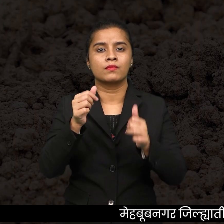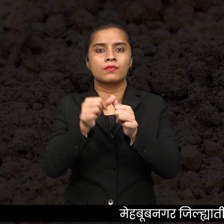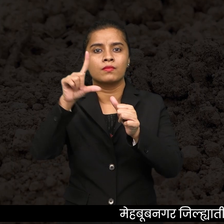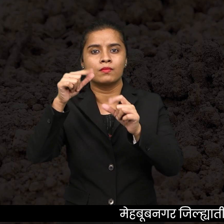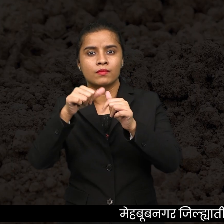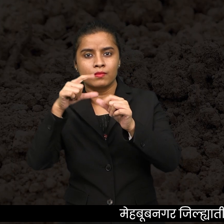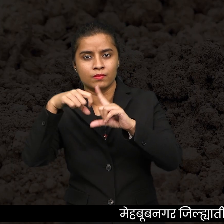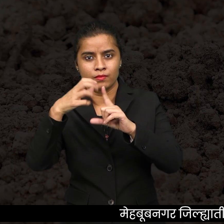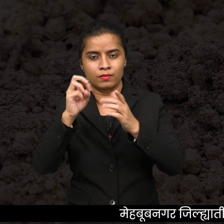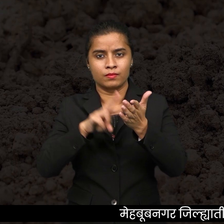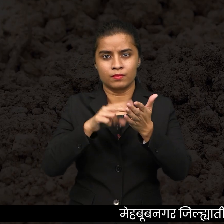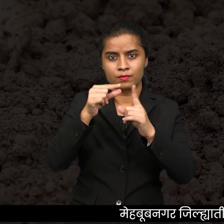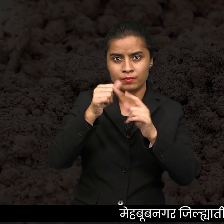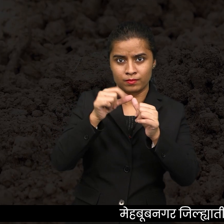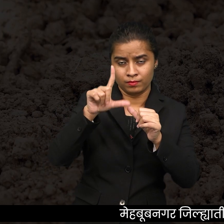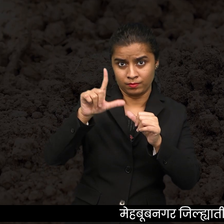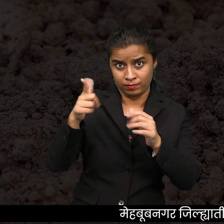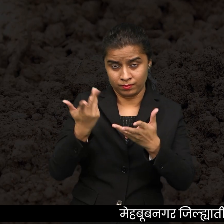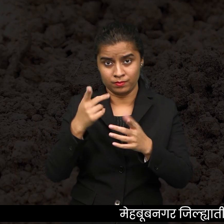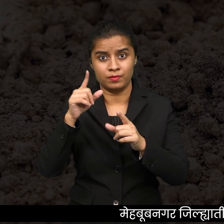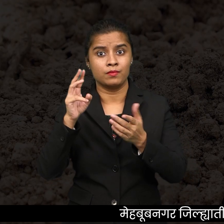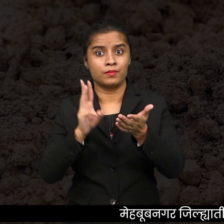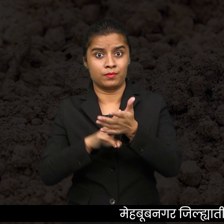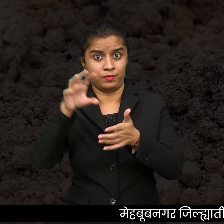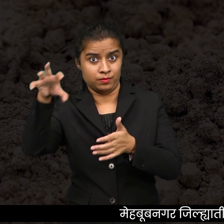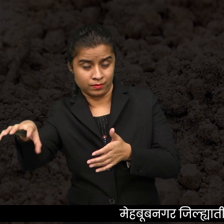मेहबूबनगर जिल्ह्यातील तालकोंडापल्ली मंडळ